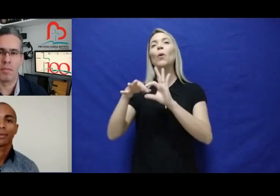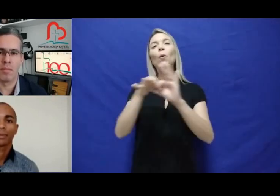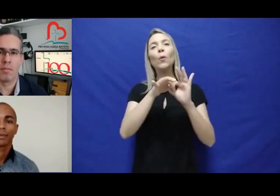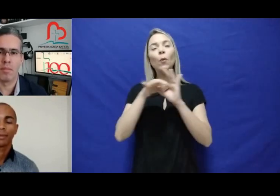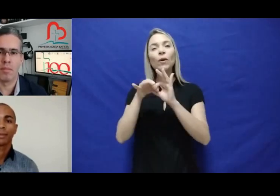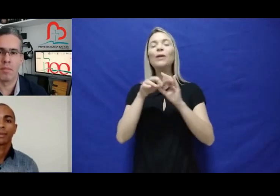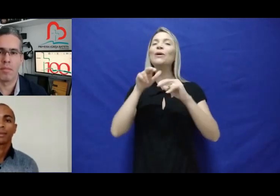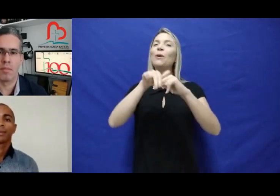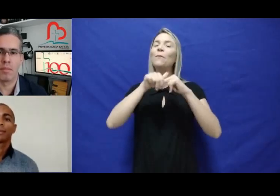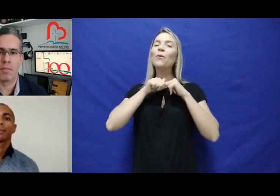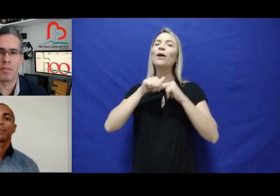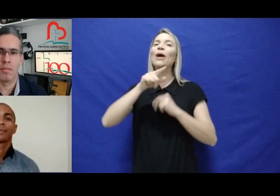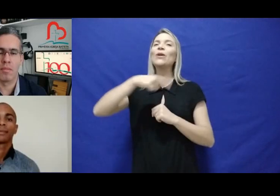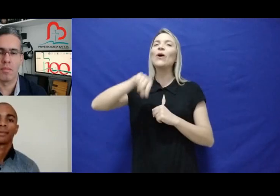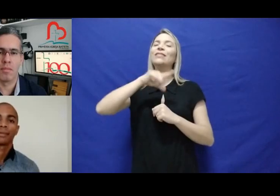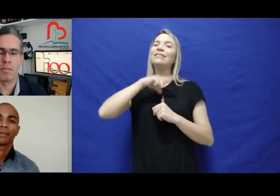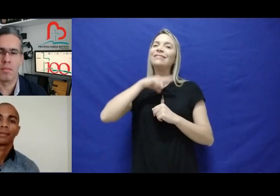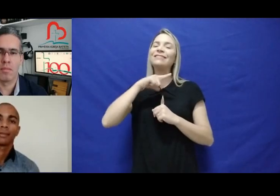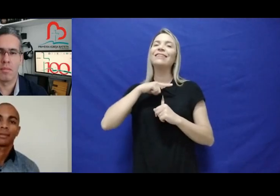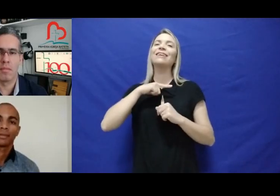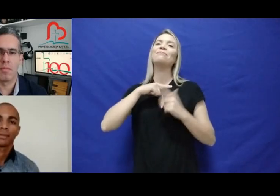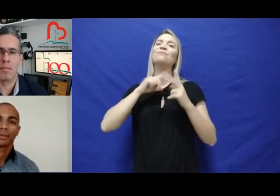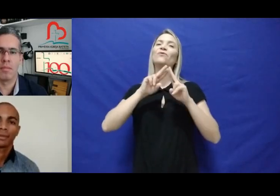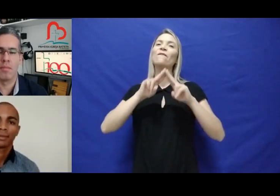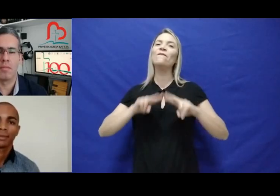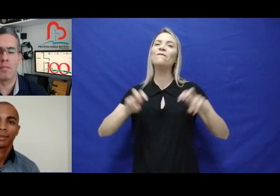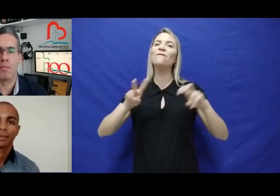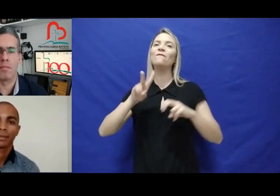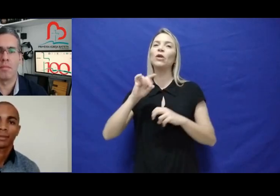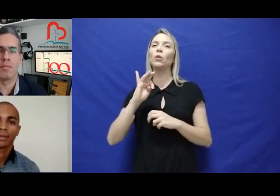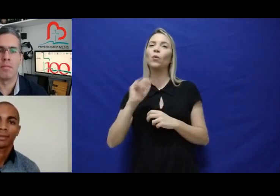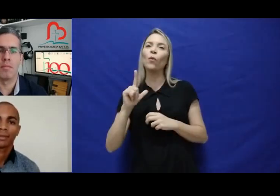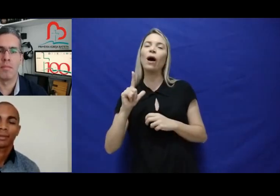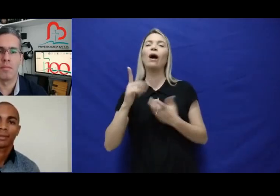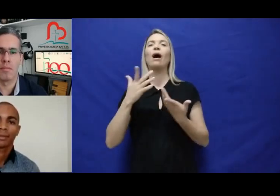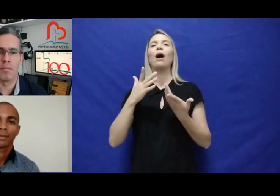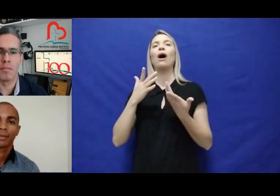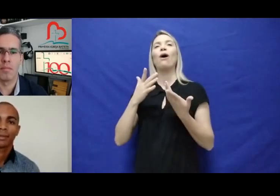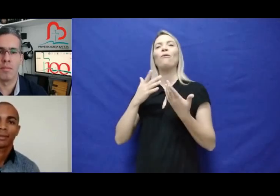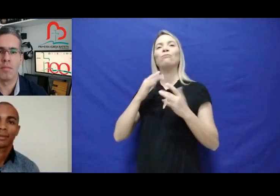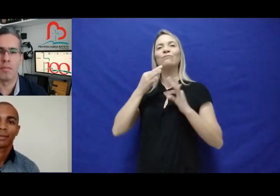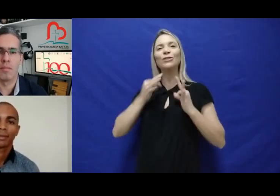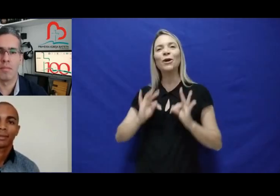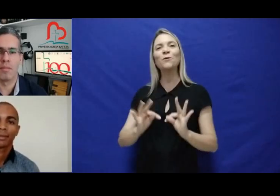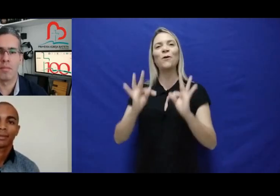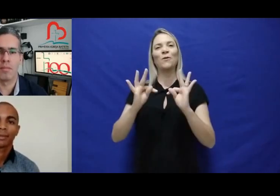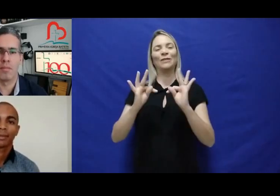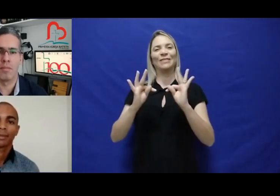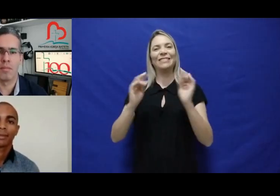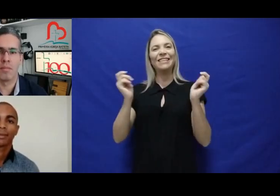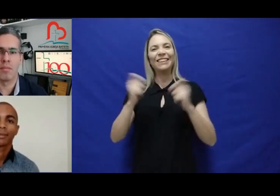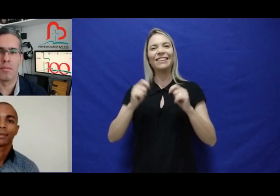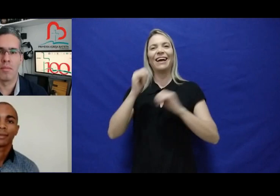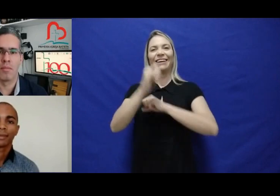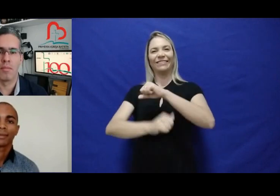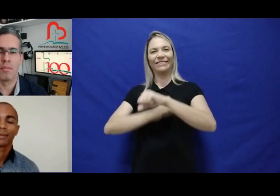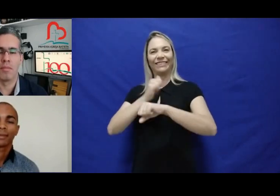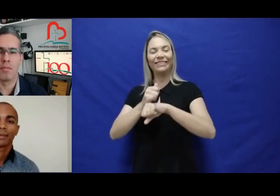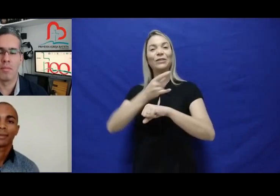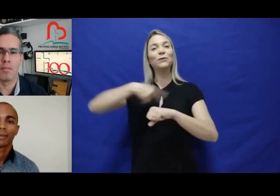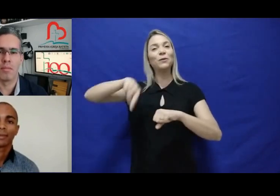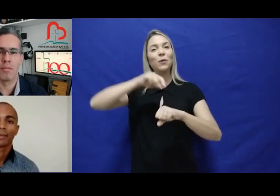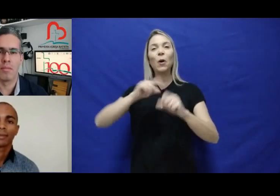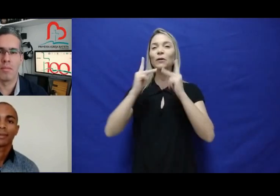temos a oportunidade de continuar nos reunindo aqui por meios digitais, pela internet.